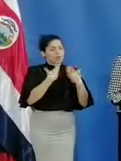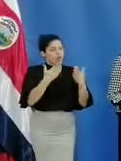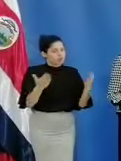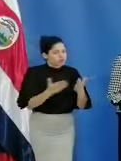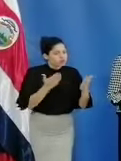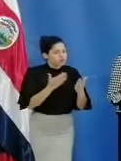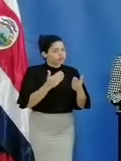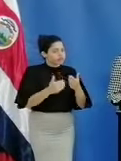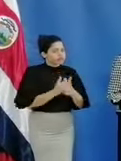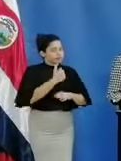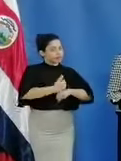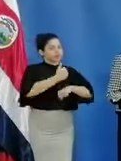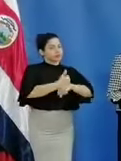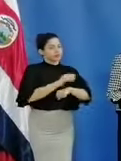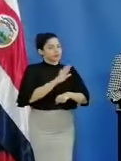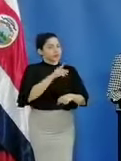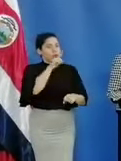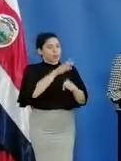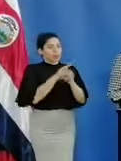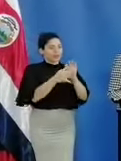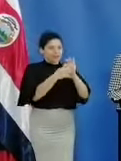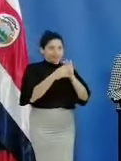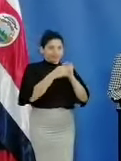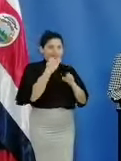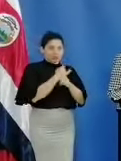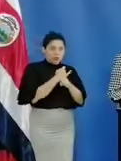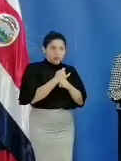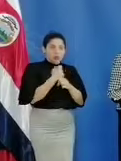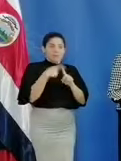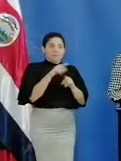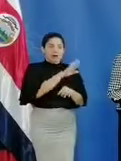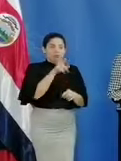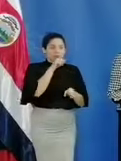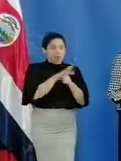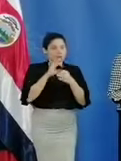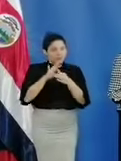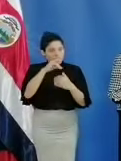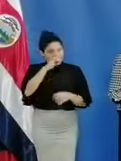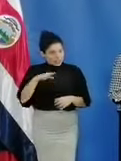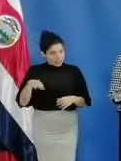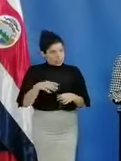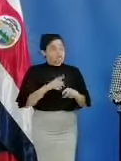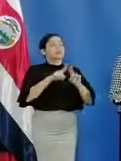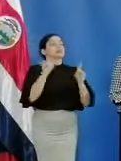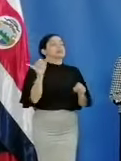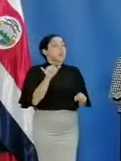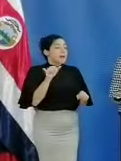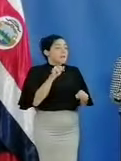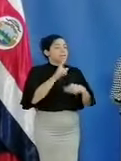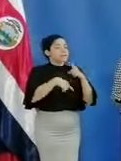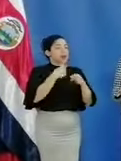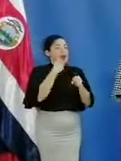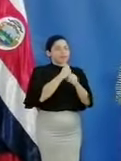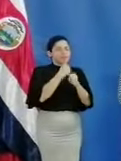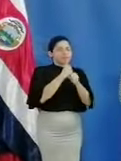renovar ese compromiso con la institucionalidad y con los niños, niñas y adolescentes. Pero también vamos a trabajar muy de la